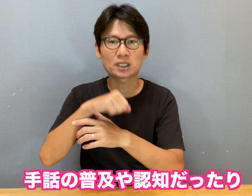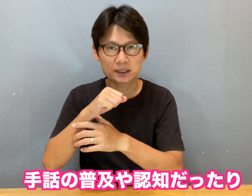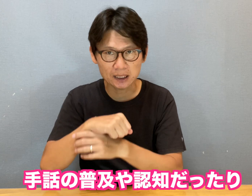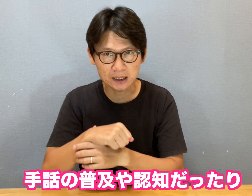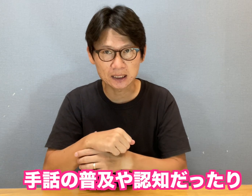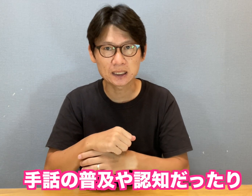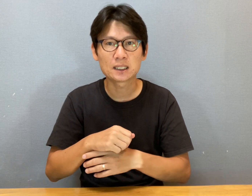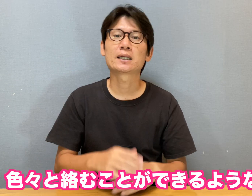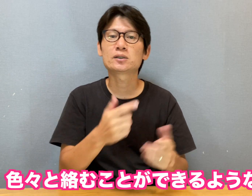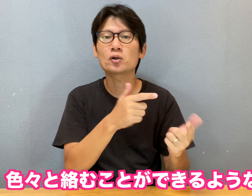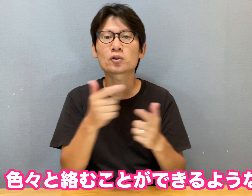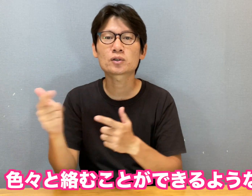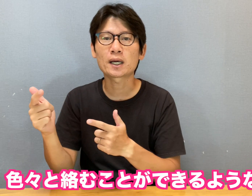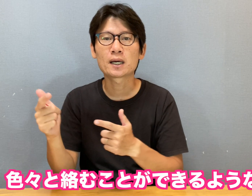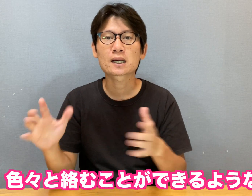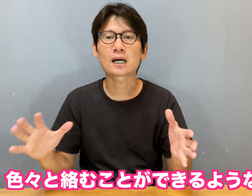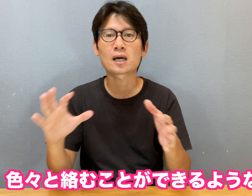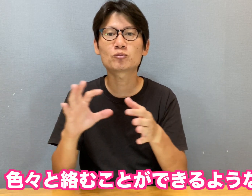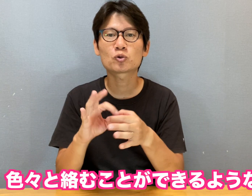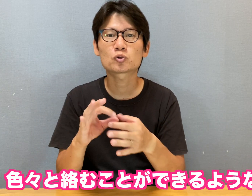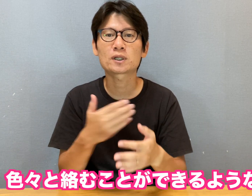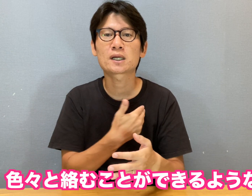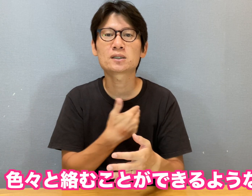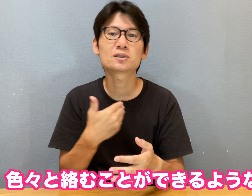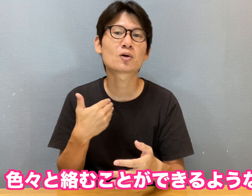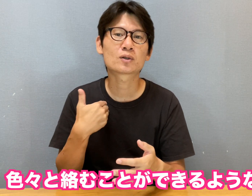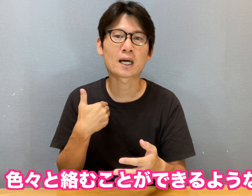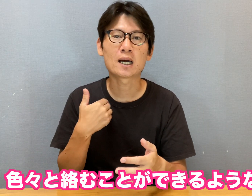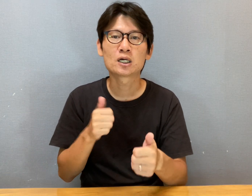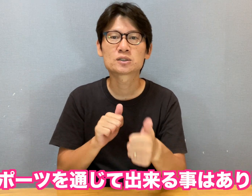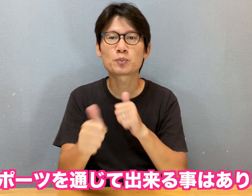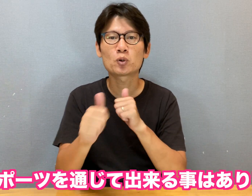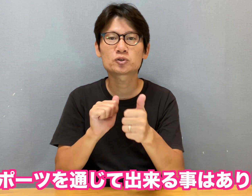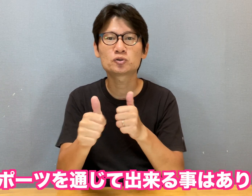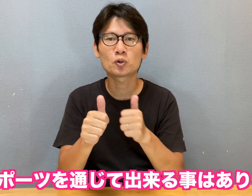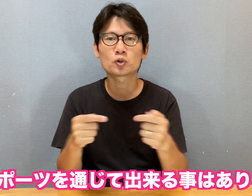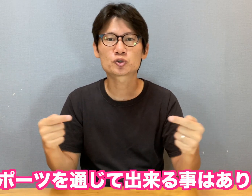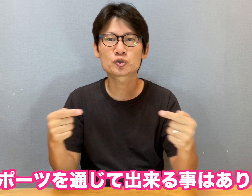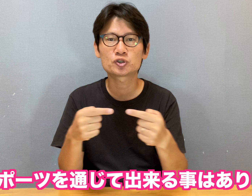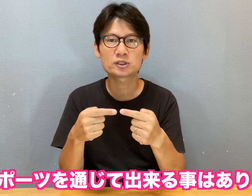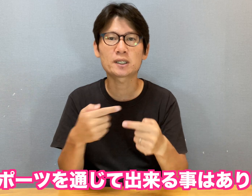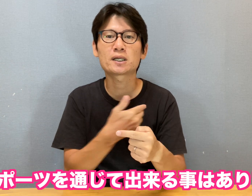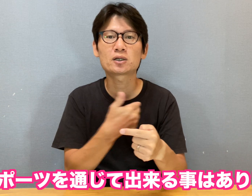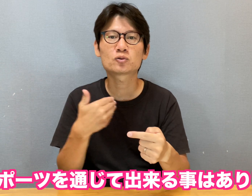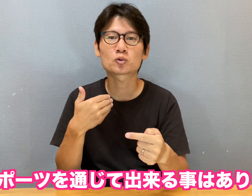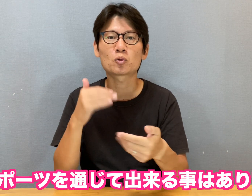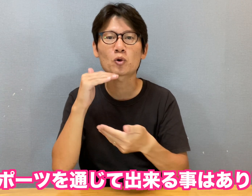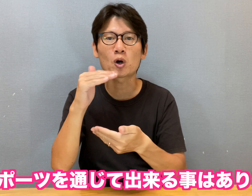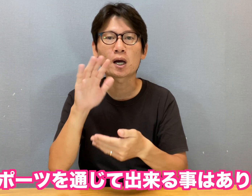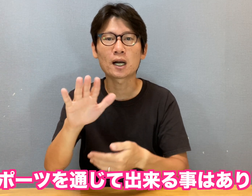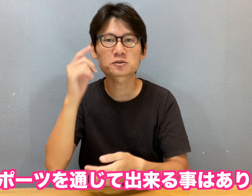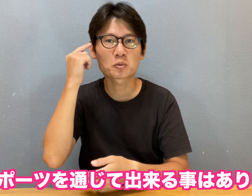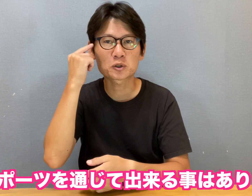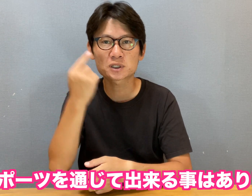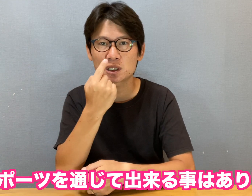ったり、いろいろね、絡むことができるようなスポーツを通じてできることもあると思っています